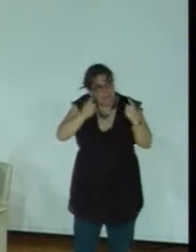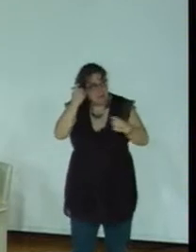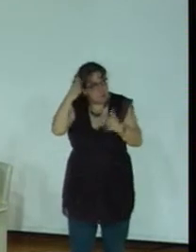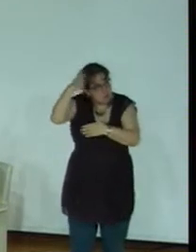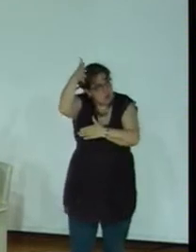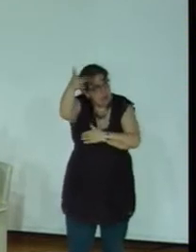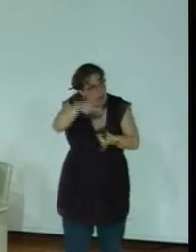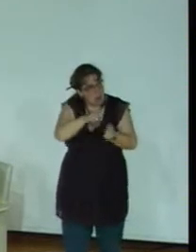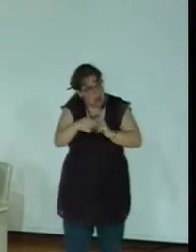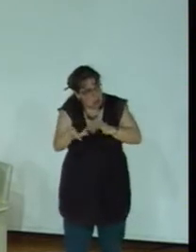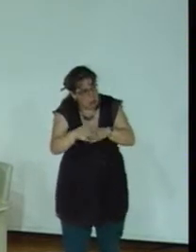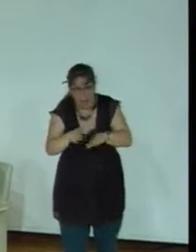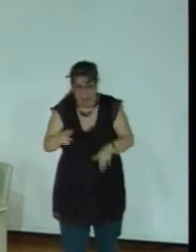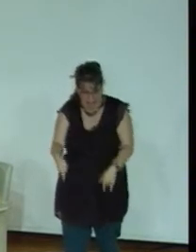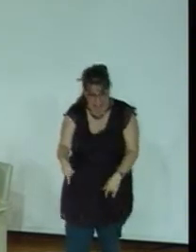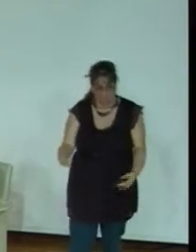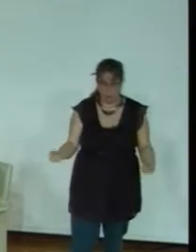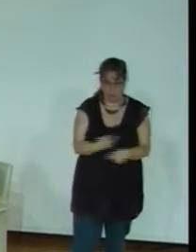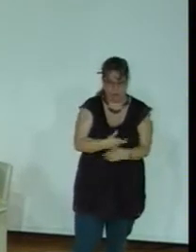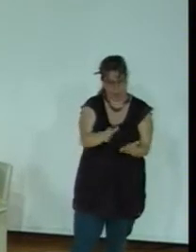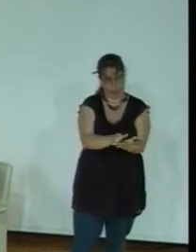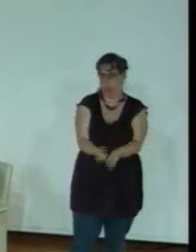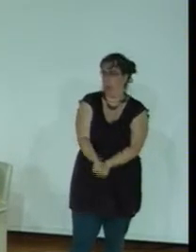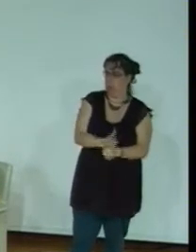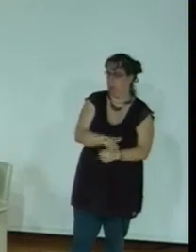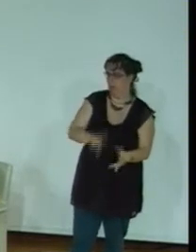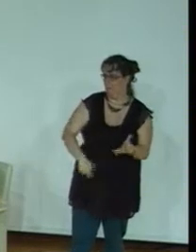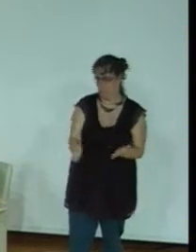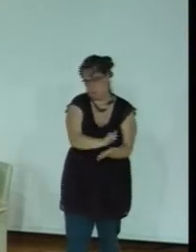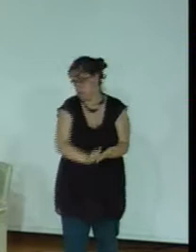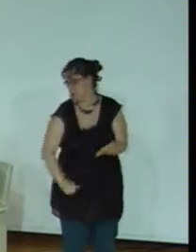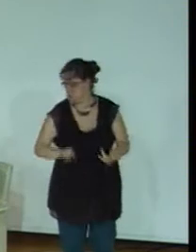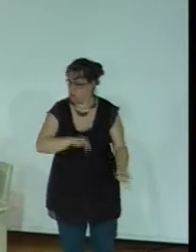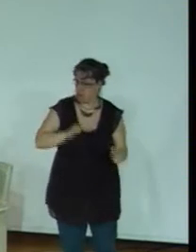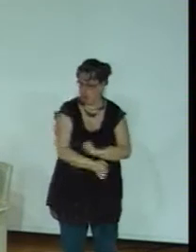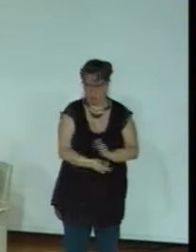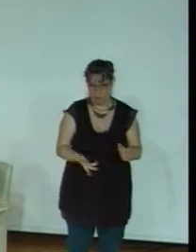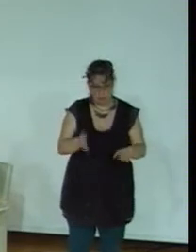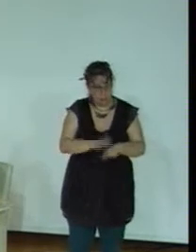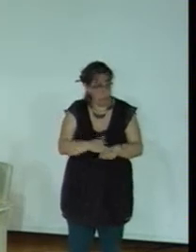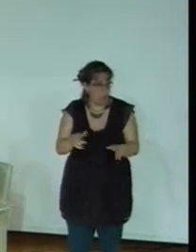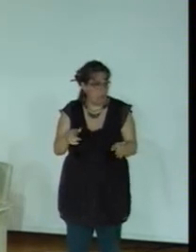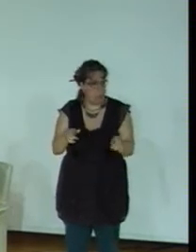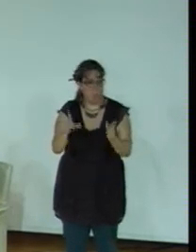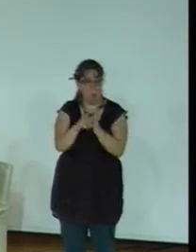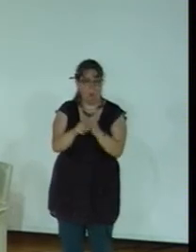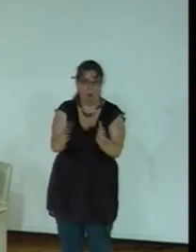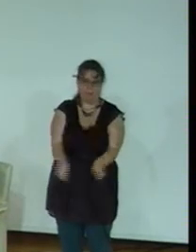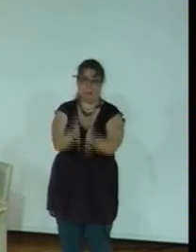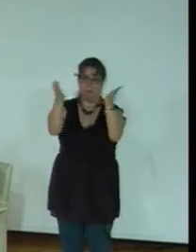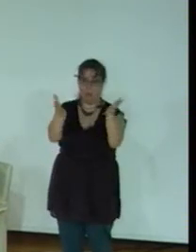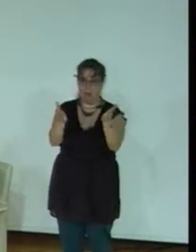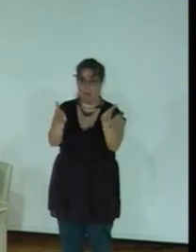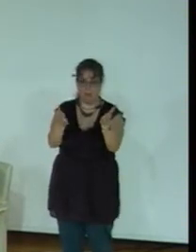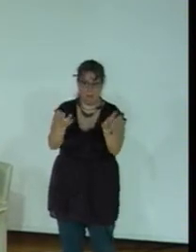faits. Et là, en urgence, on nous dit, on jette tout, et on prévoit en réalité une loi d'exception, une règle d'exception qui devient presque la